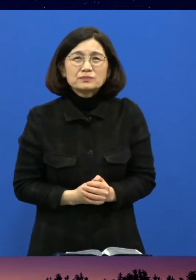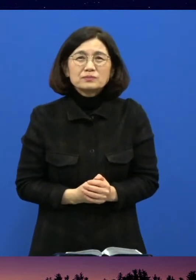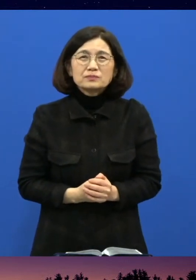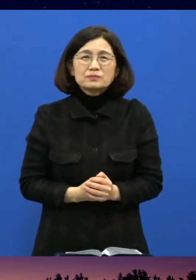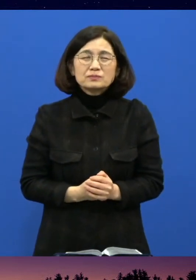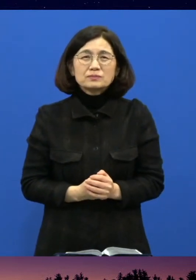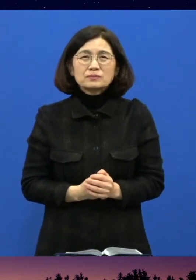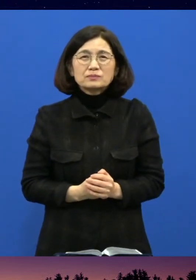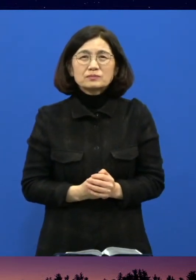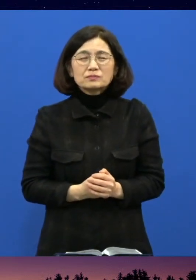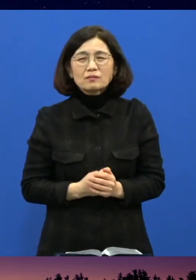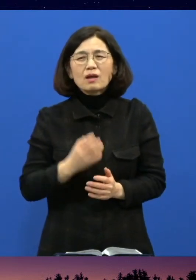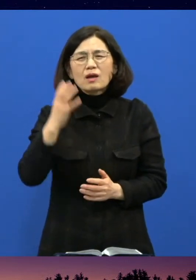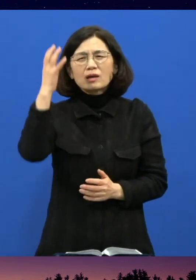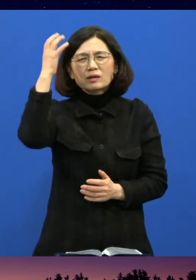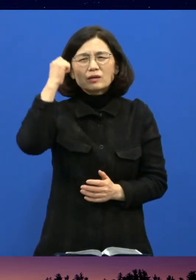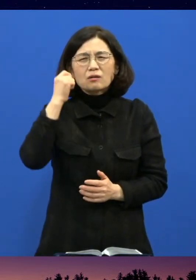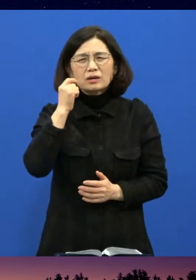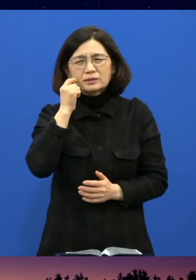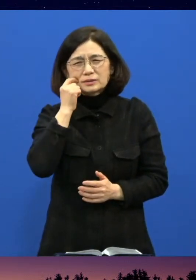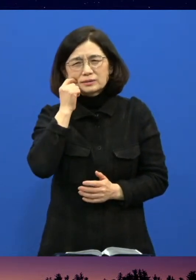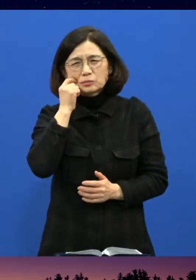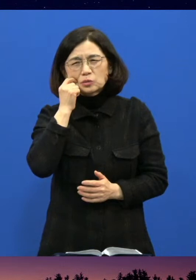기록하기를 포기해버렸어요.